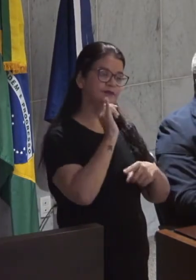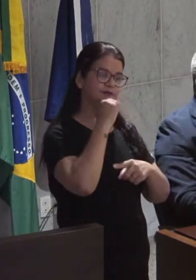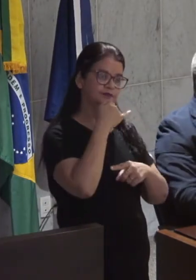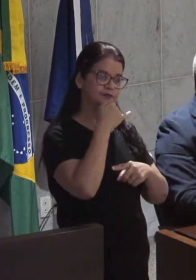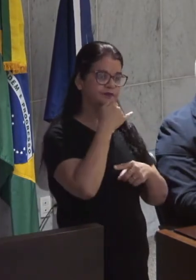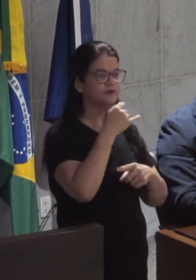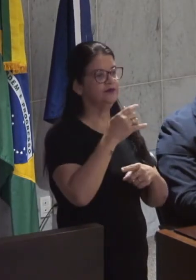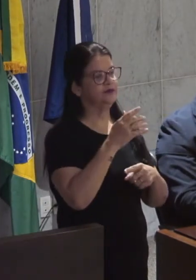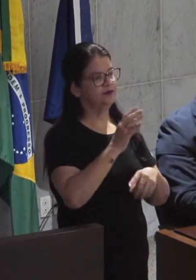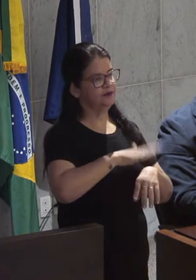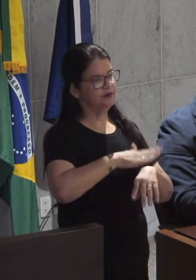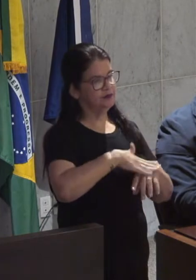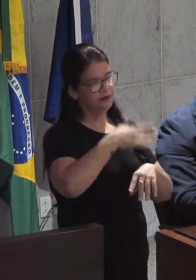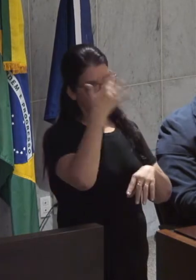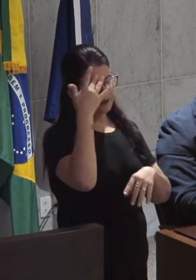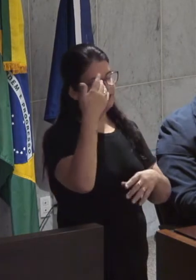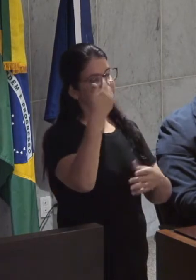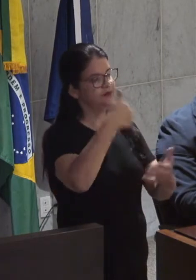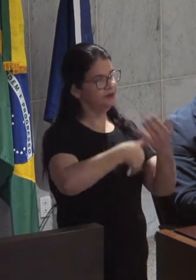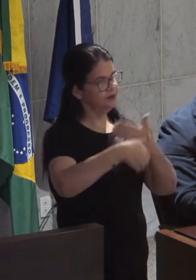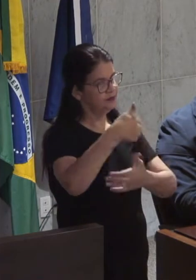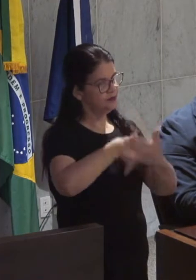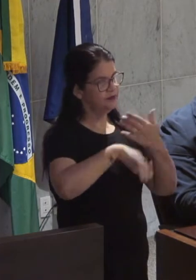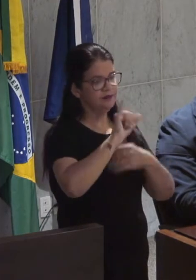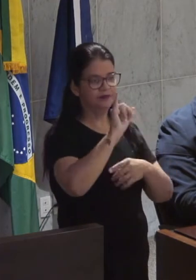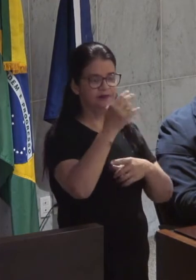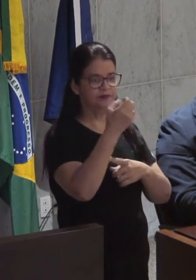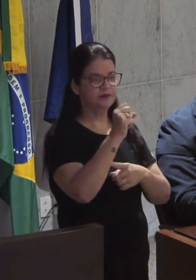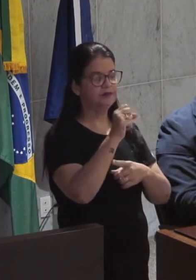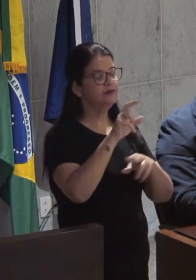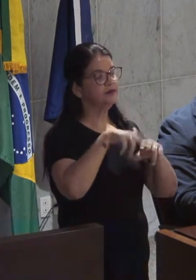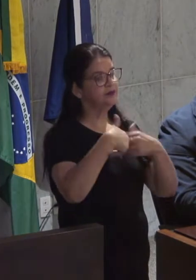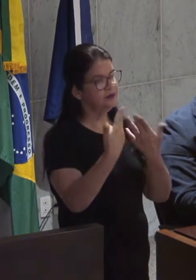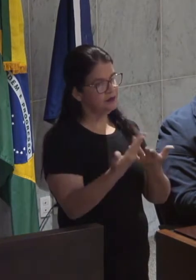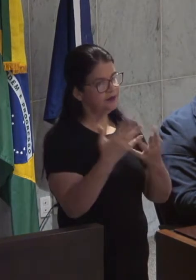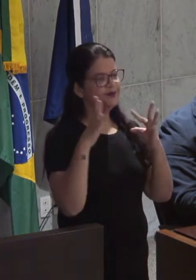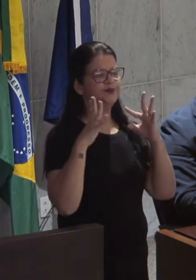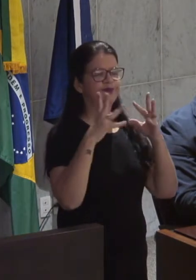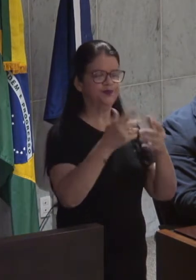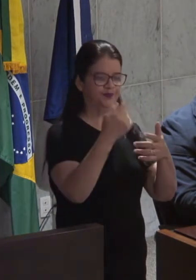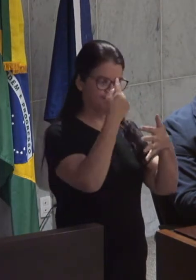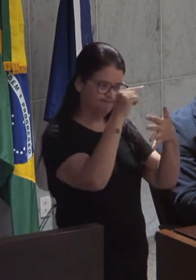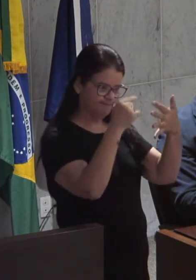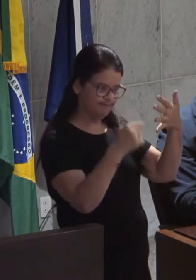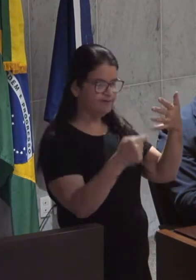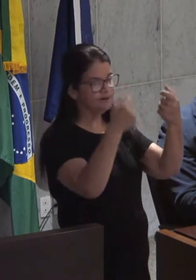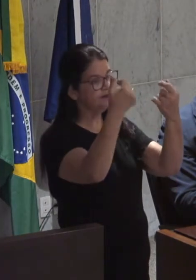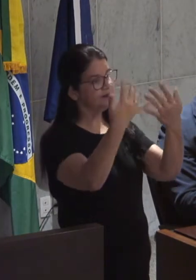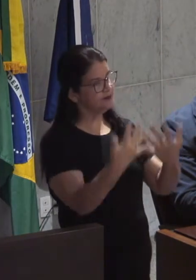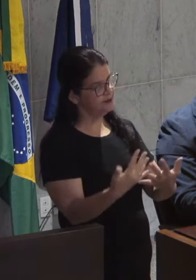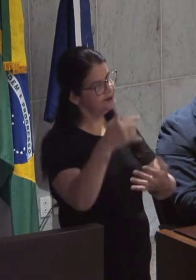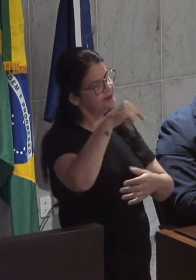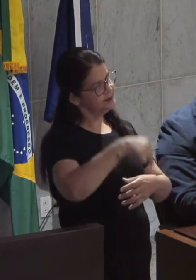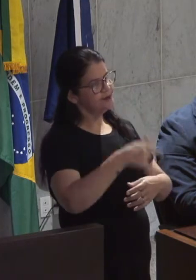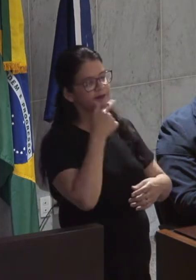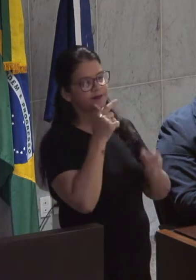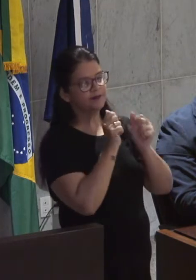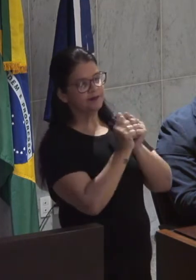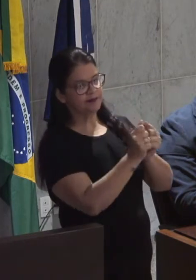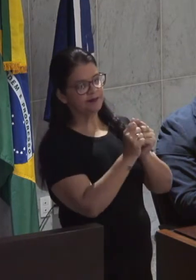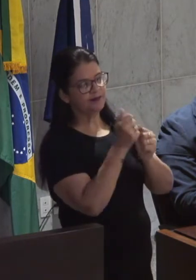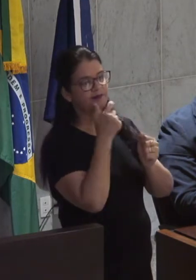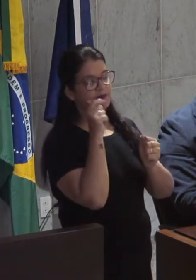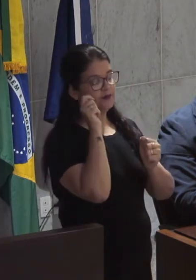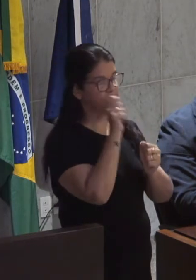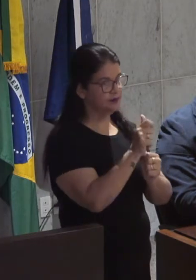está mais presente na greve é o INSS, devido a todos esses fatores relatados aqui por nossos companheiros e